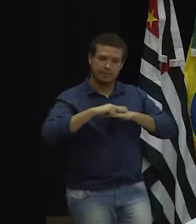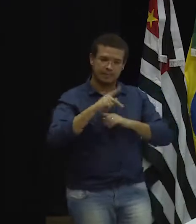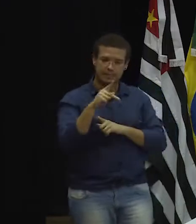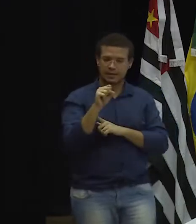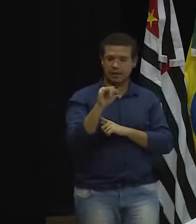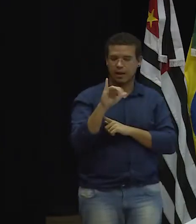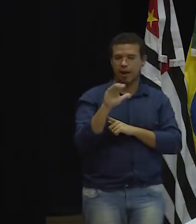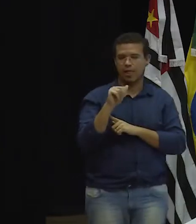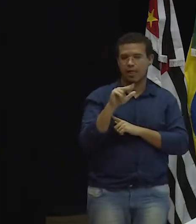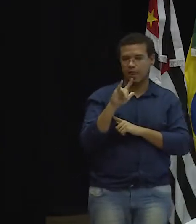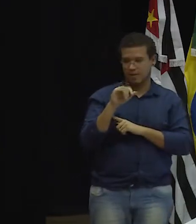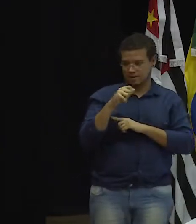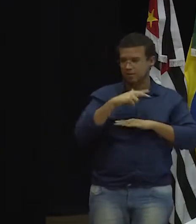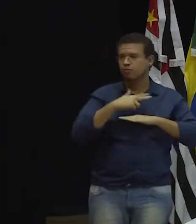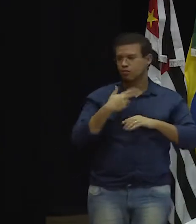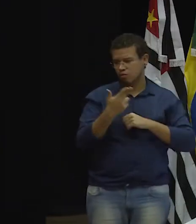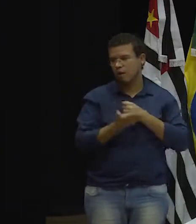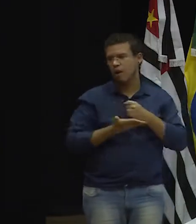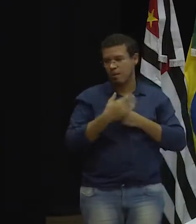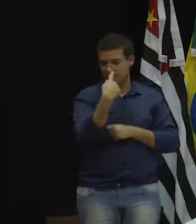como base para minha pesquisa psicanálise.